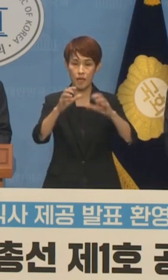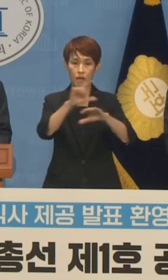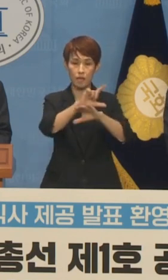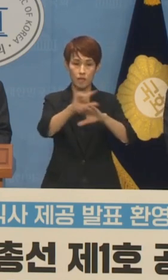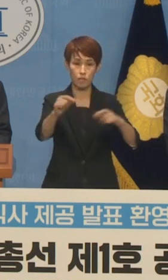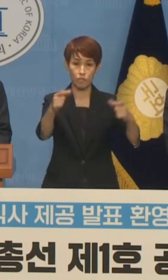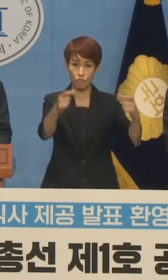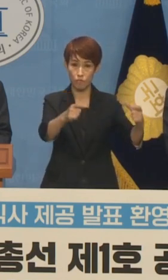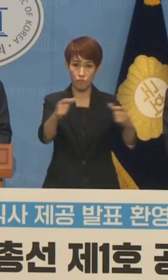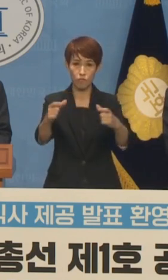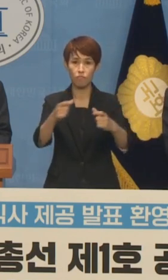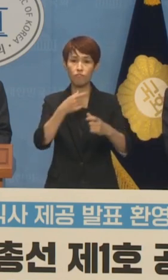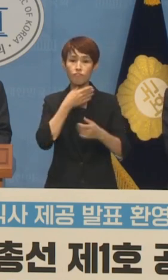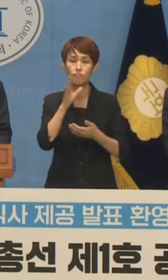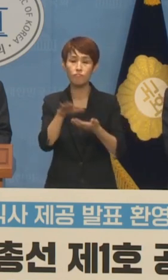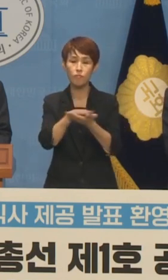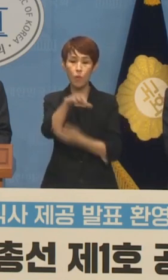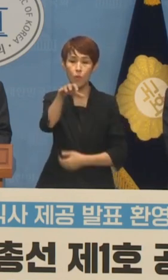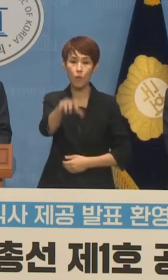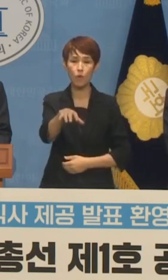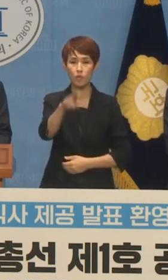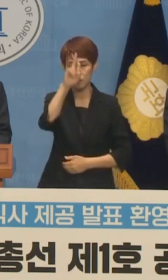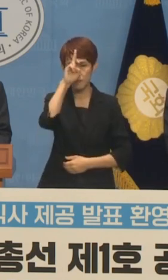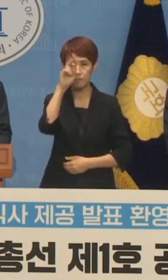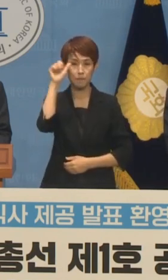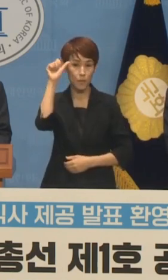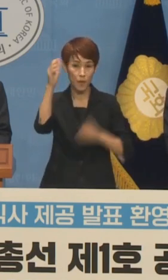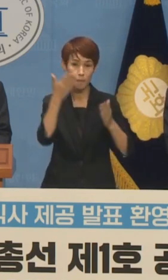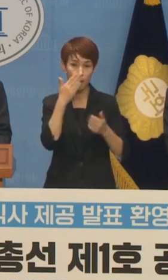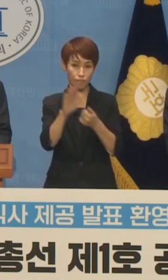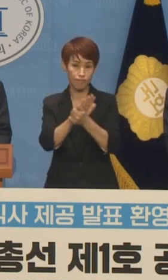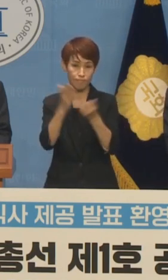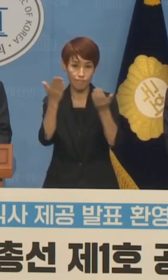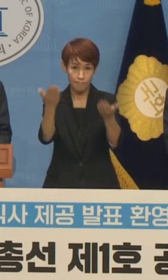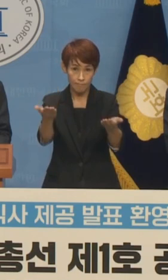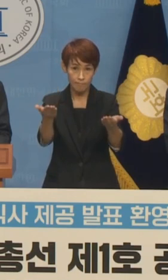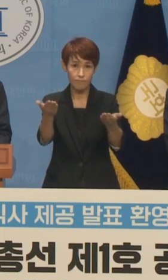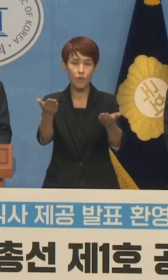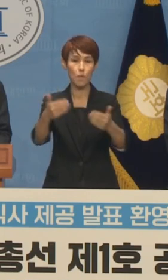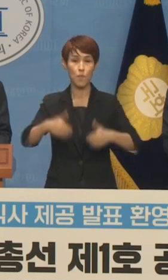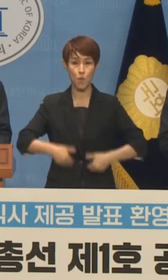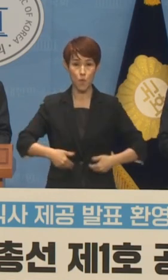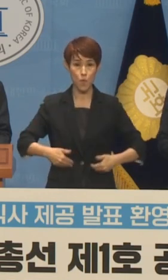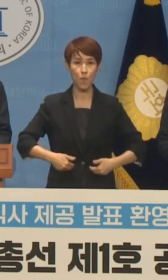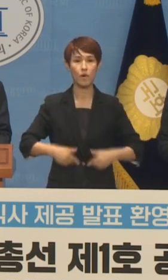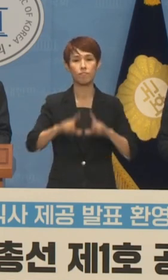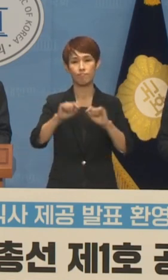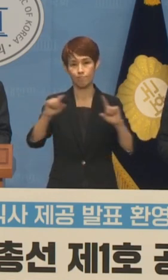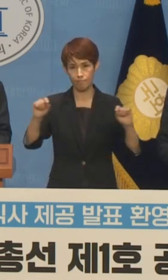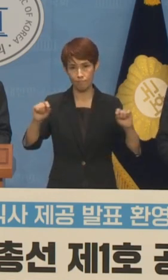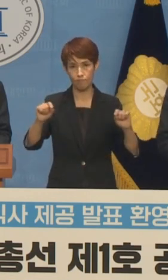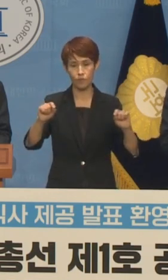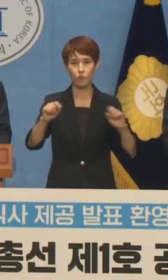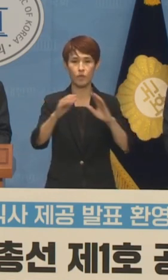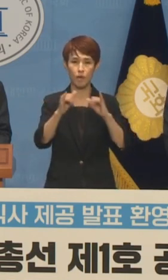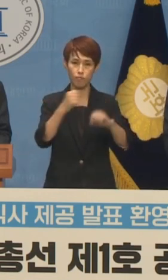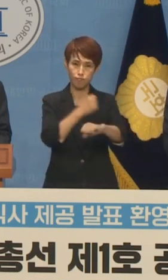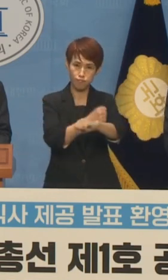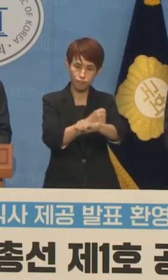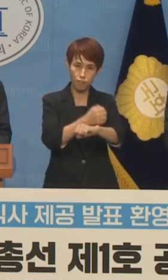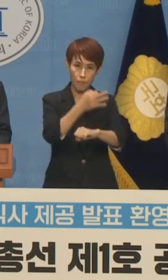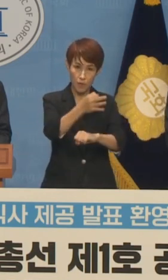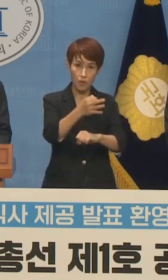지자체가 경로당에서 주 5일 점심 식사를 제공할 수 있도록 필요한 주 부식비 및 인건비 등에